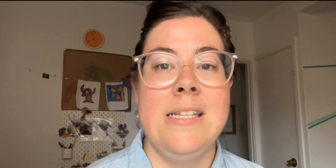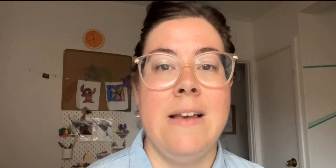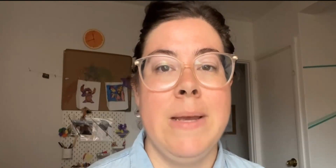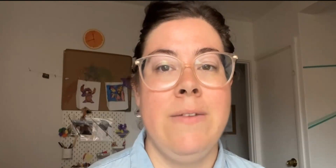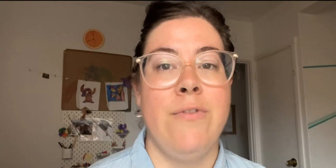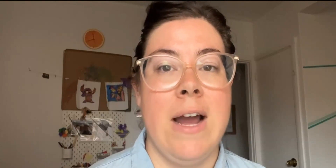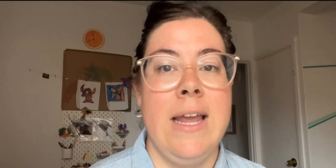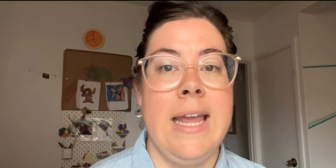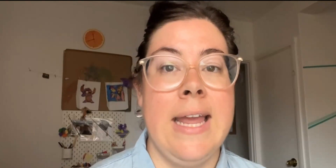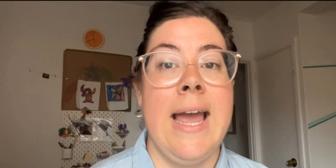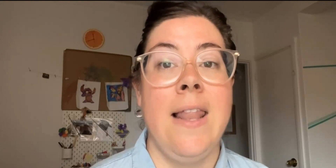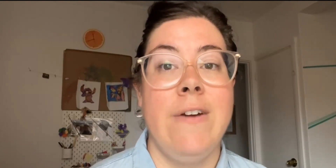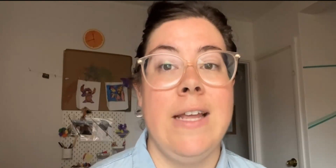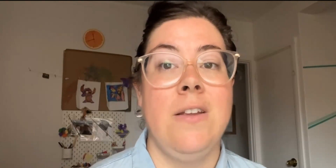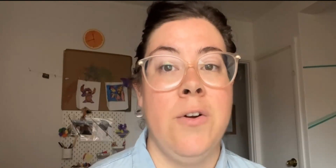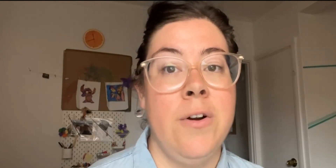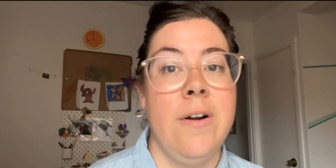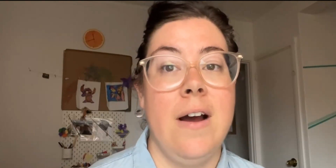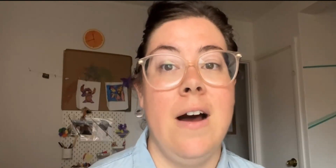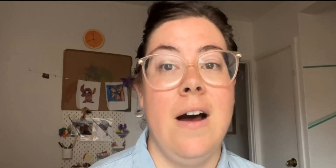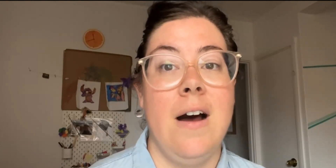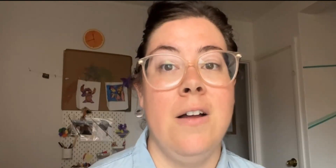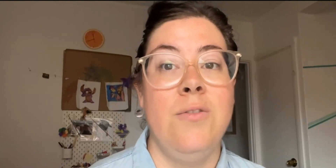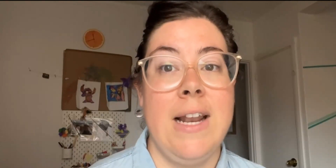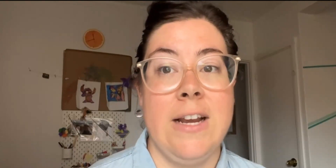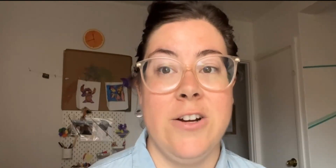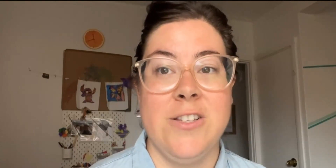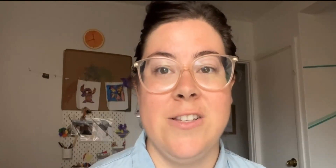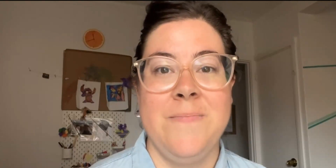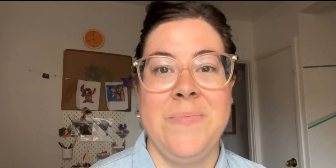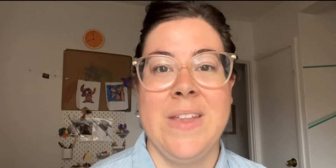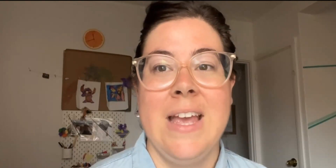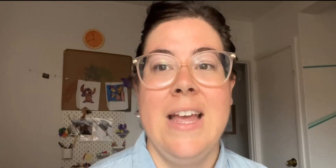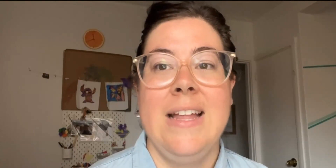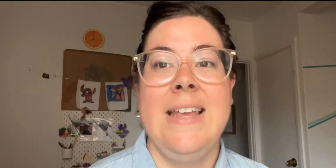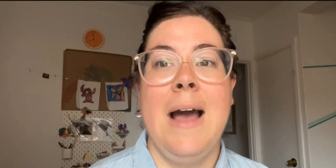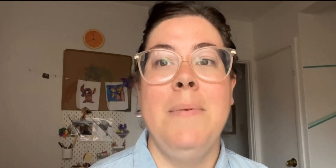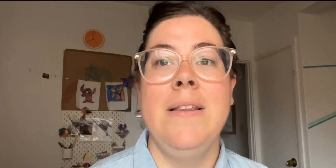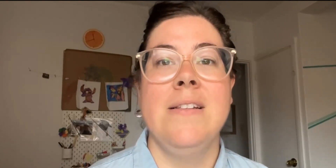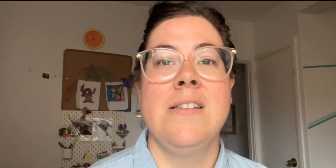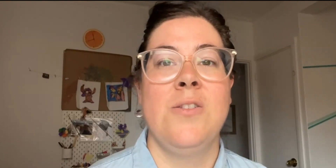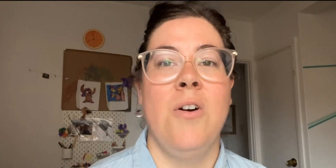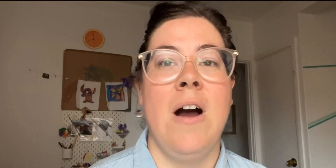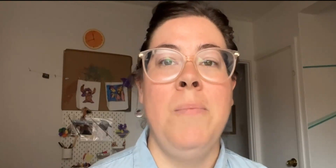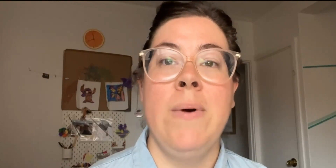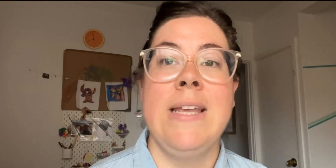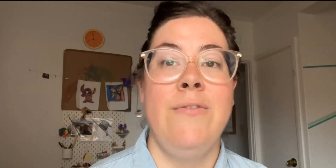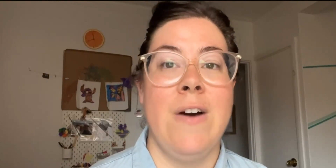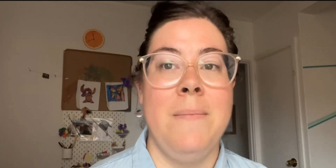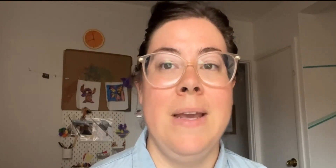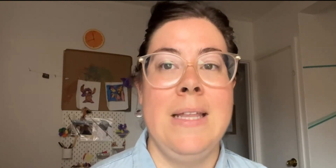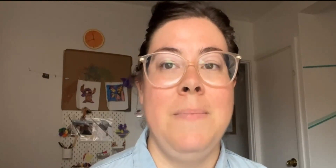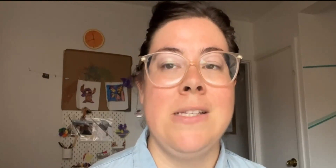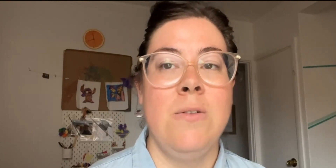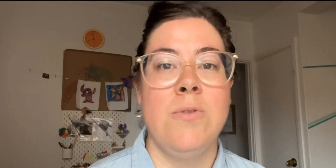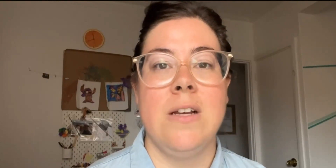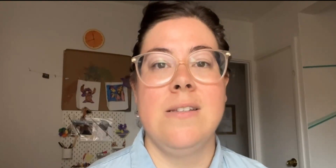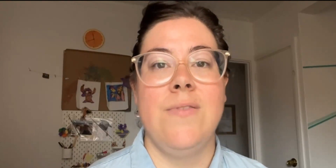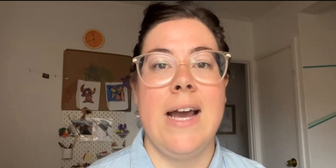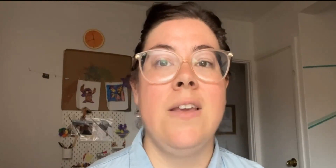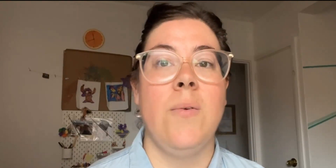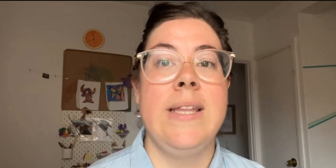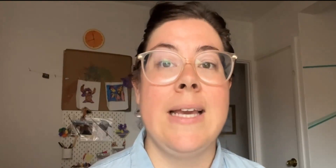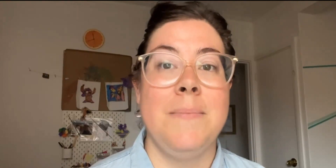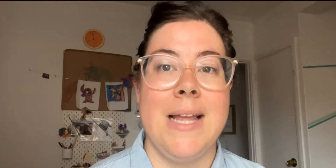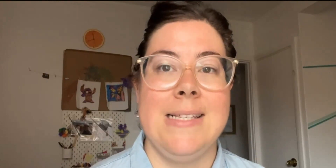société Elizabeth Fry et Elevate Her en Nouvelle-Écosse. The Abundance Store emploie des femmes et des personnes aux